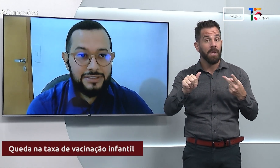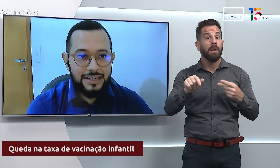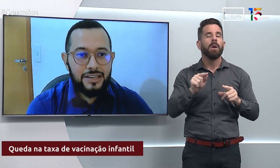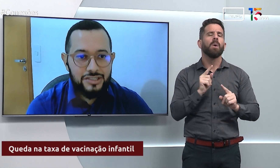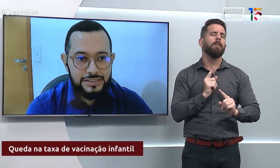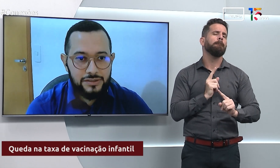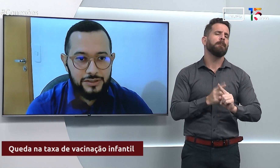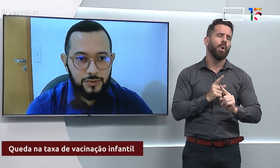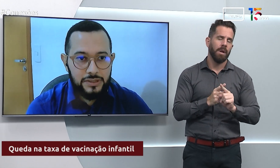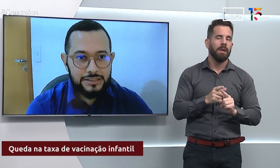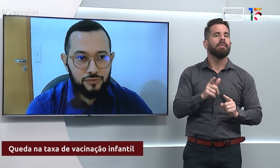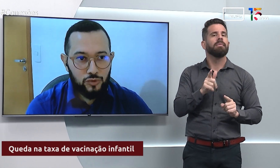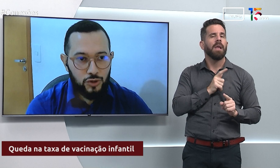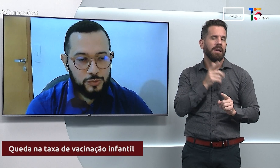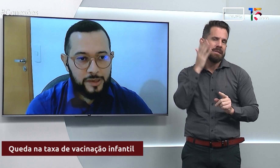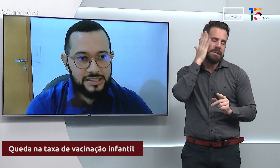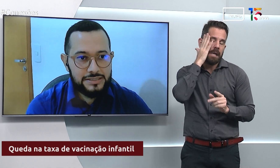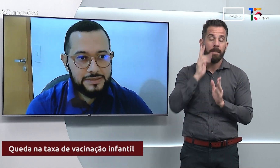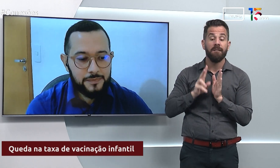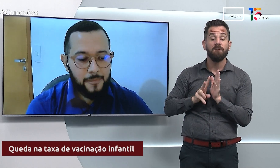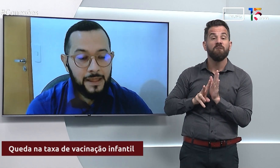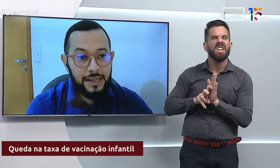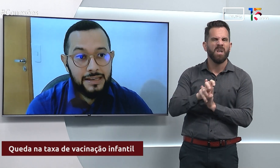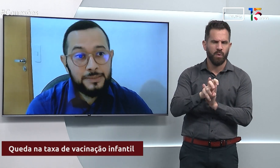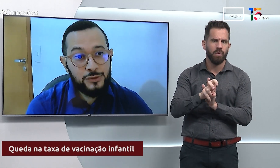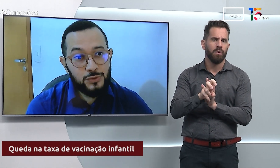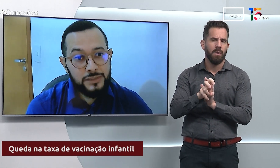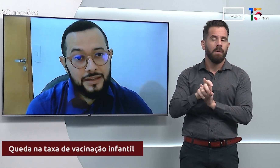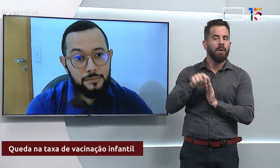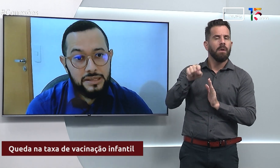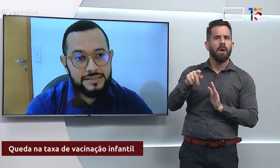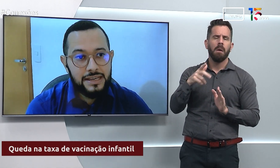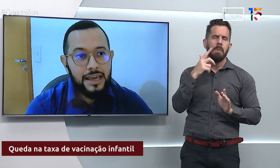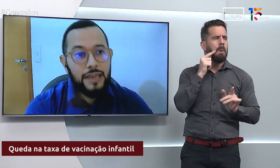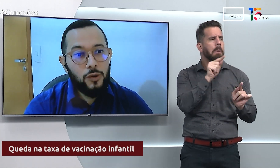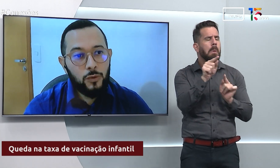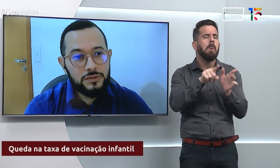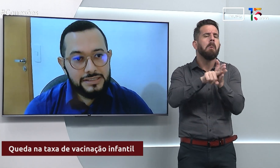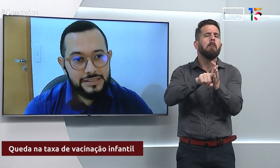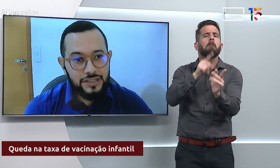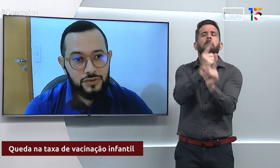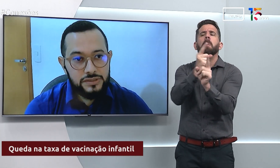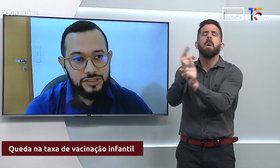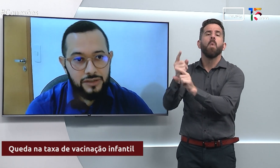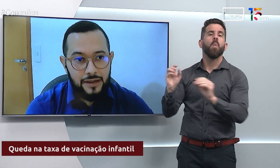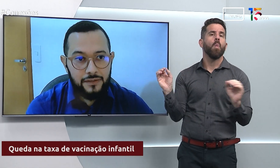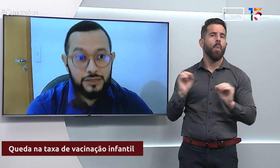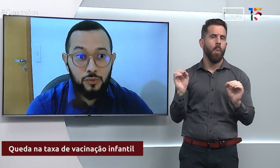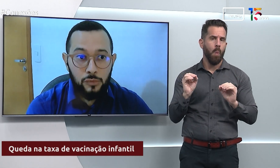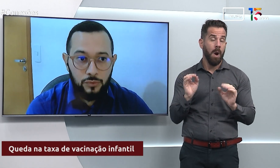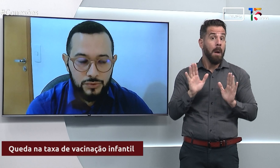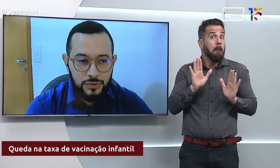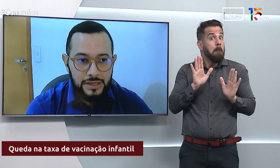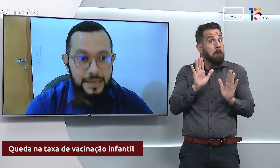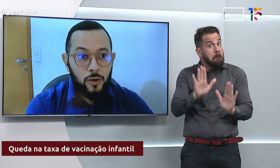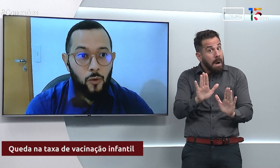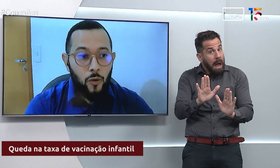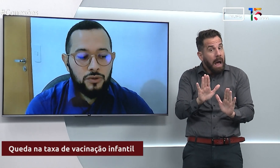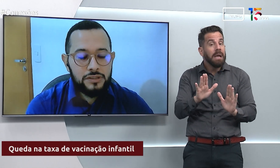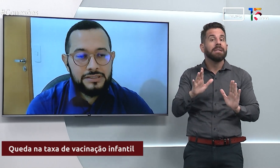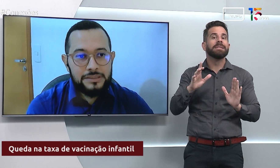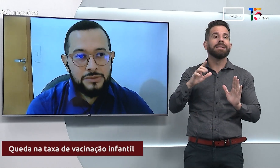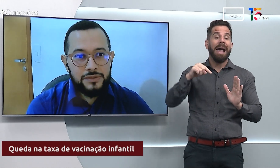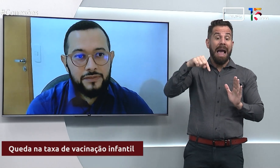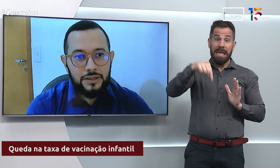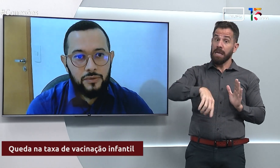não ter registro de circulação no nosso país, eles possuem endemias em outras regiões geográficas do mundo. Como